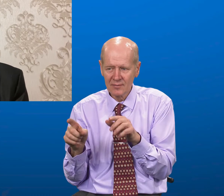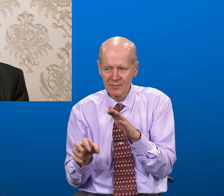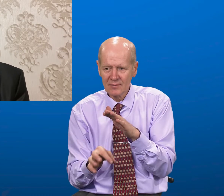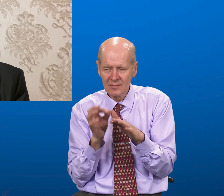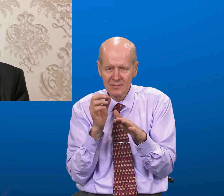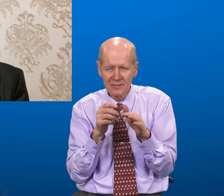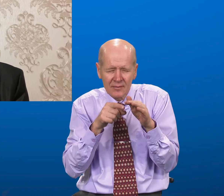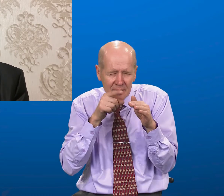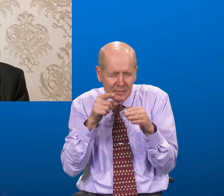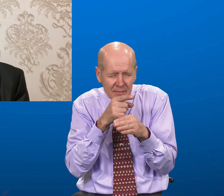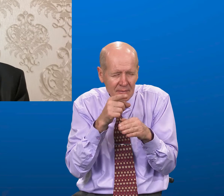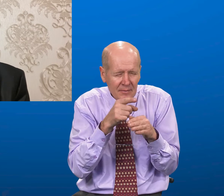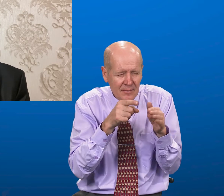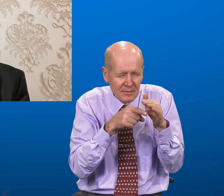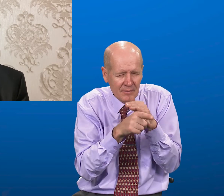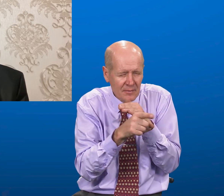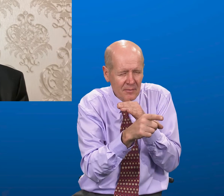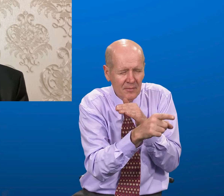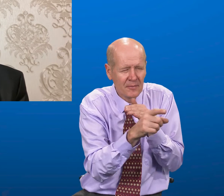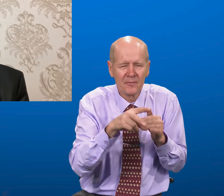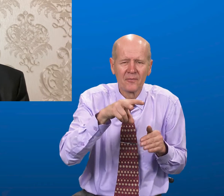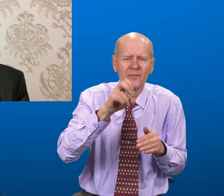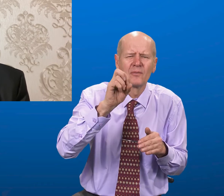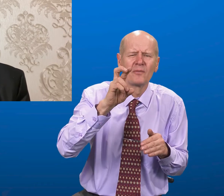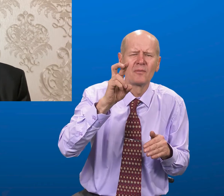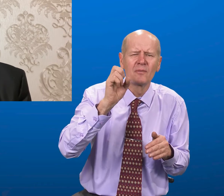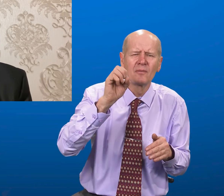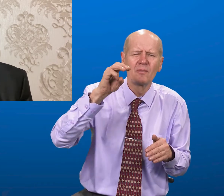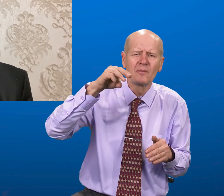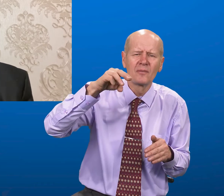быть, они из любопытства пришли к